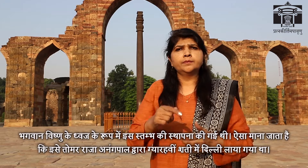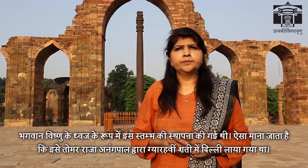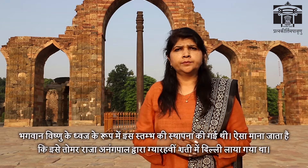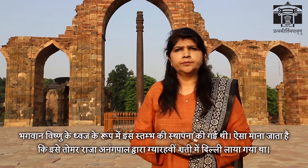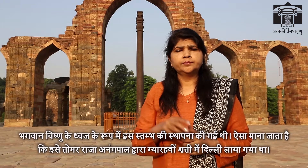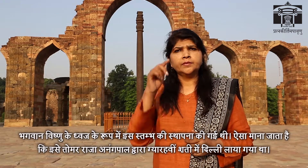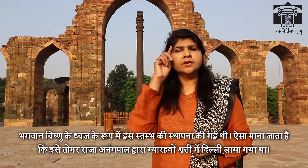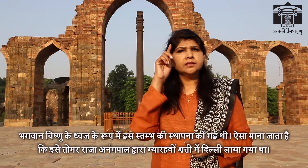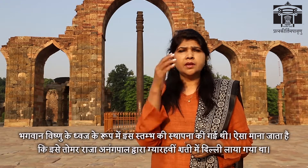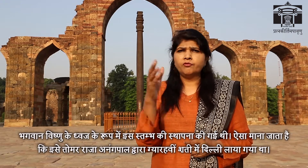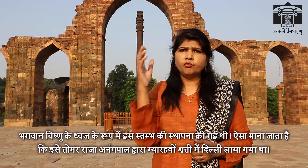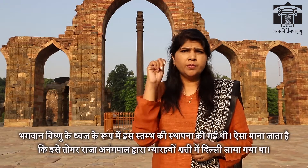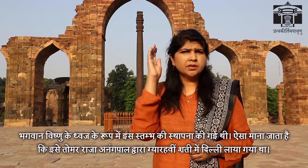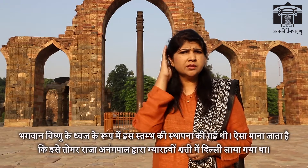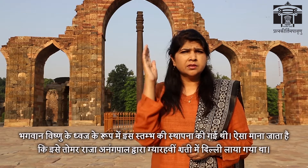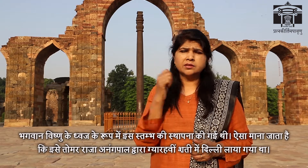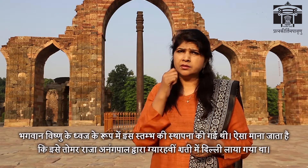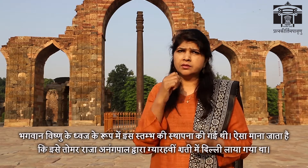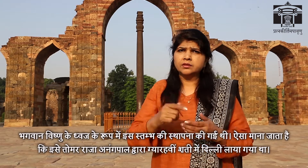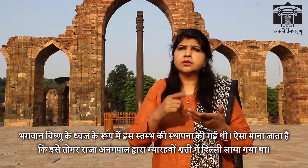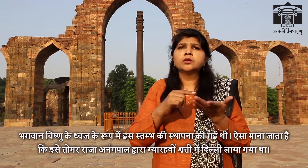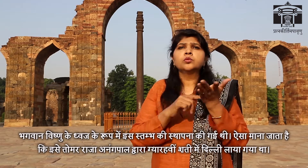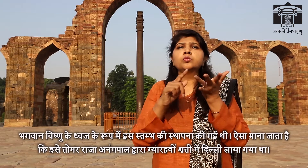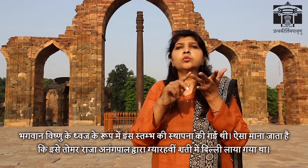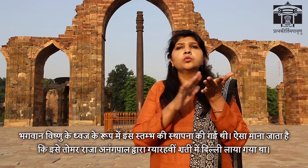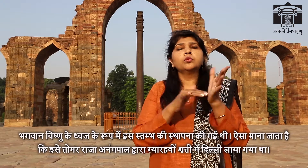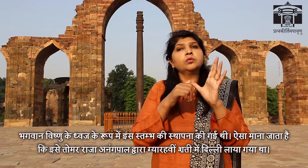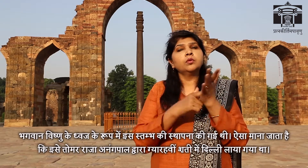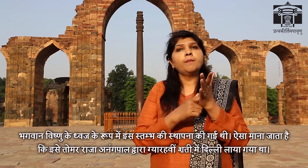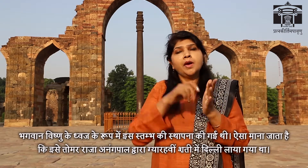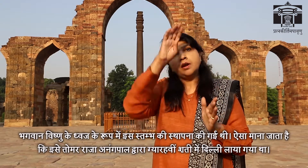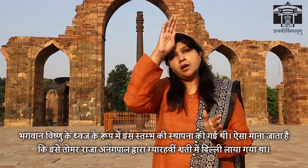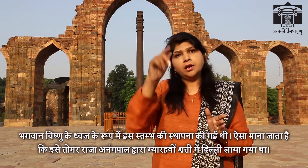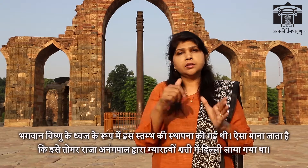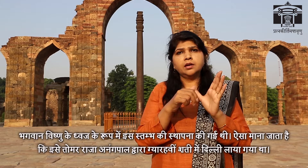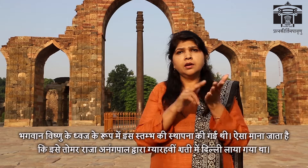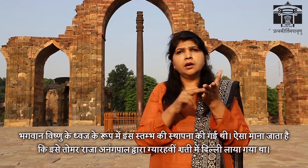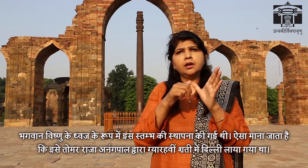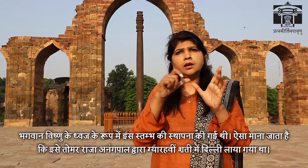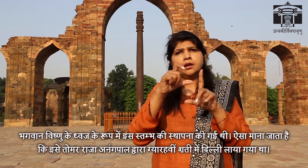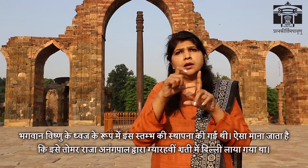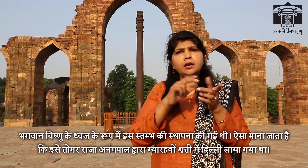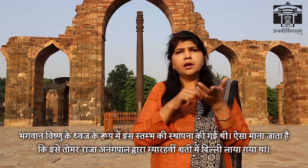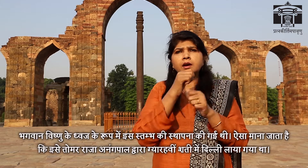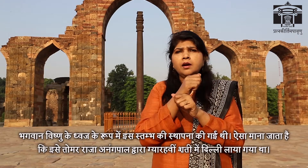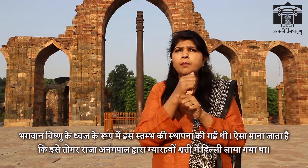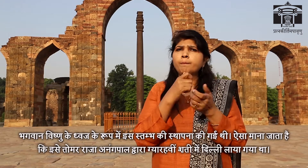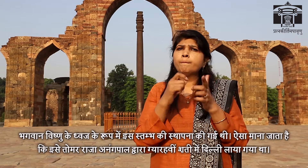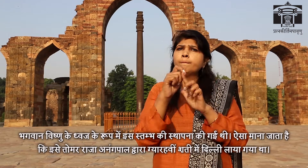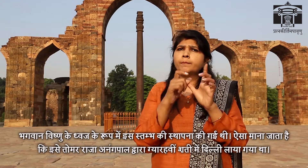ऐसा माना जाता है कि इसे तोमर राजा अनंगपाल द्वारा 11वीं शती में दिल्ली